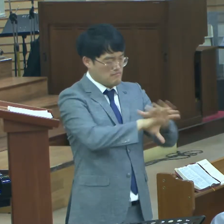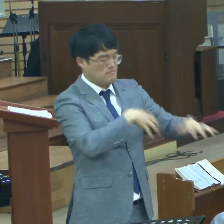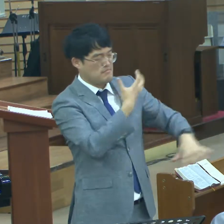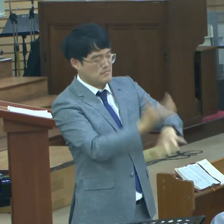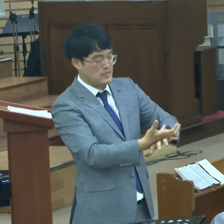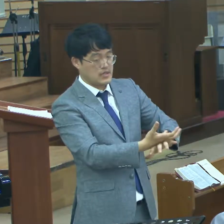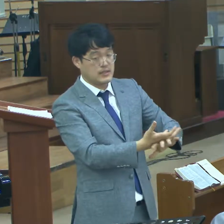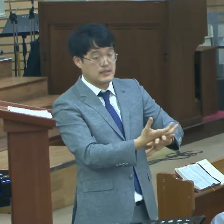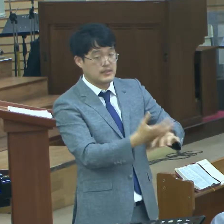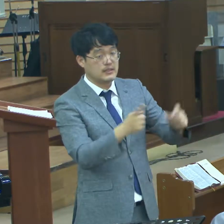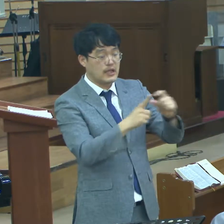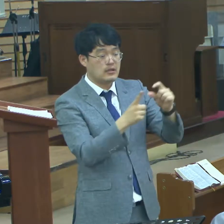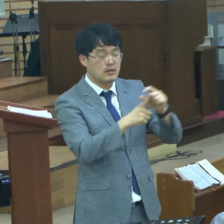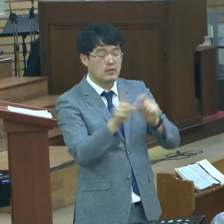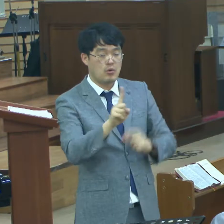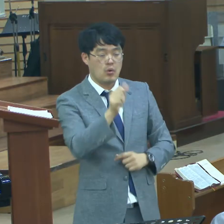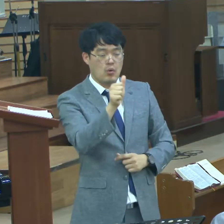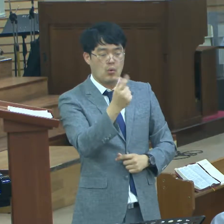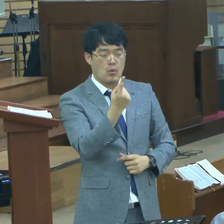호페크라는 단어인데요.